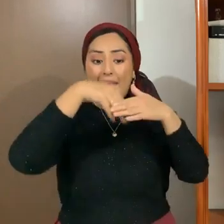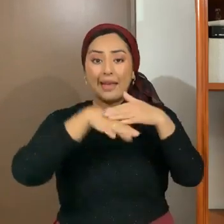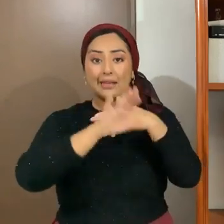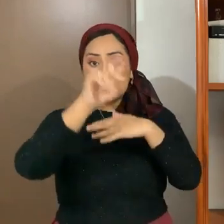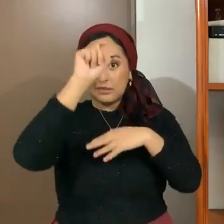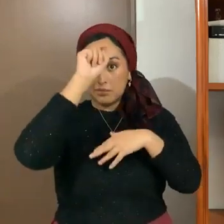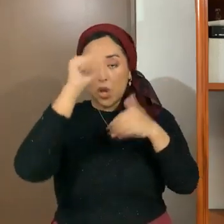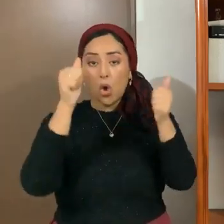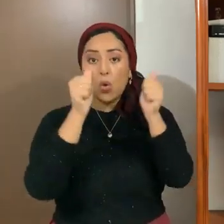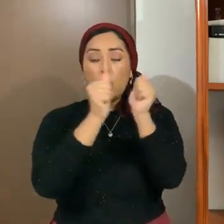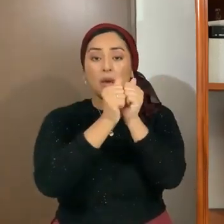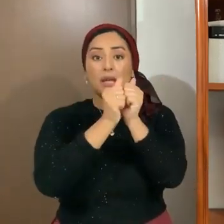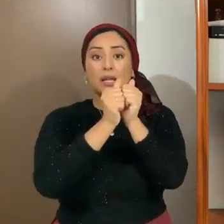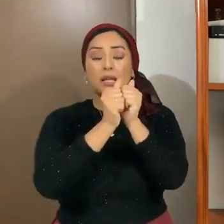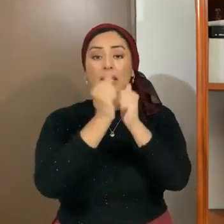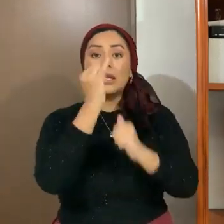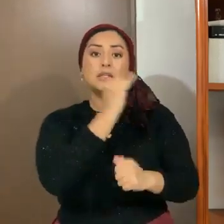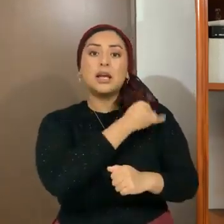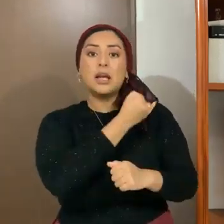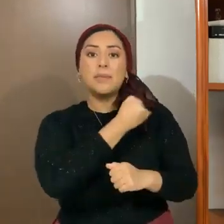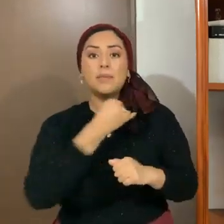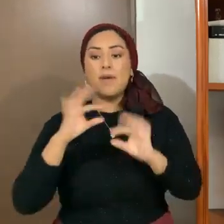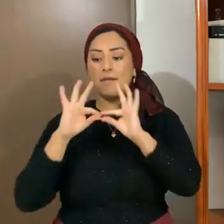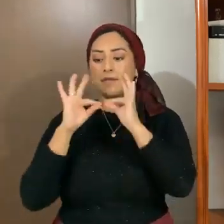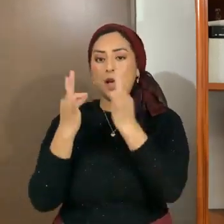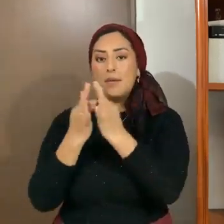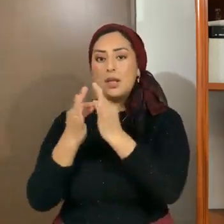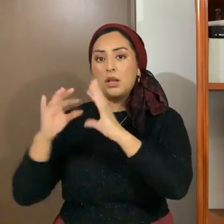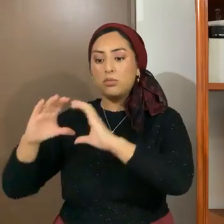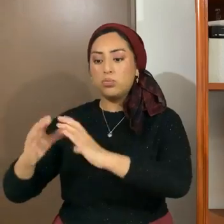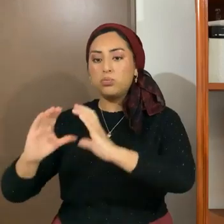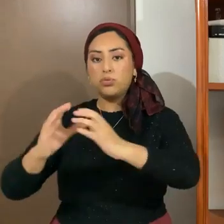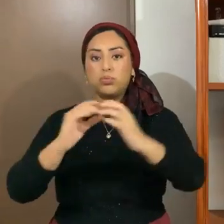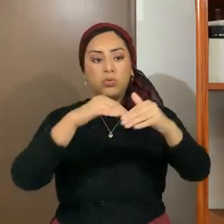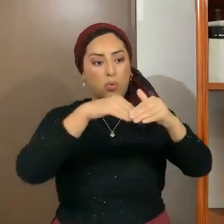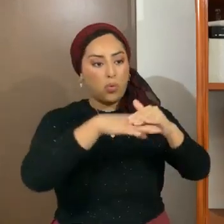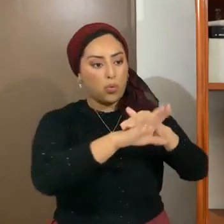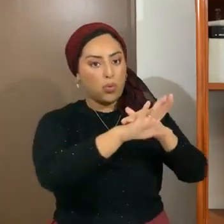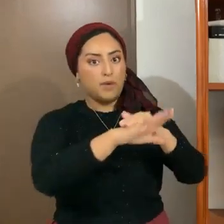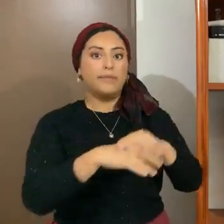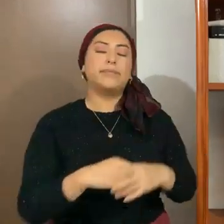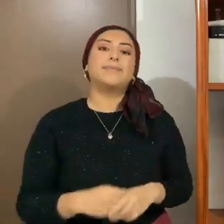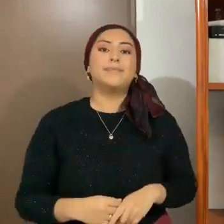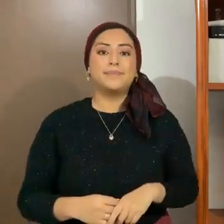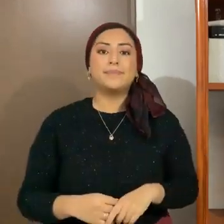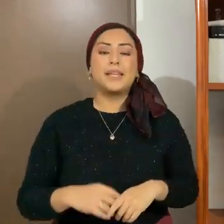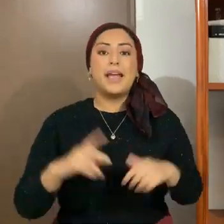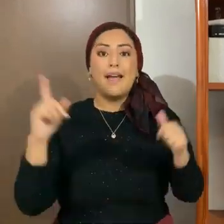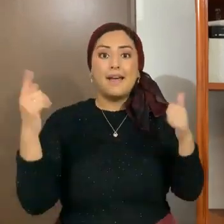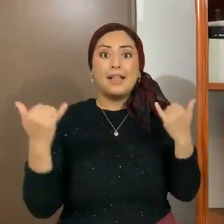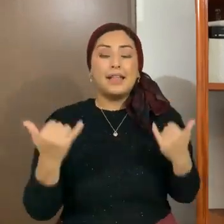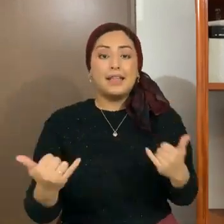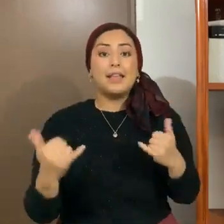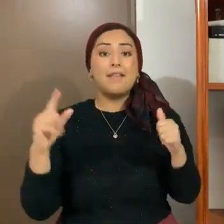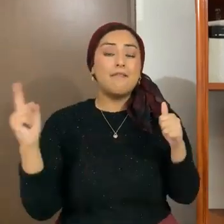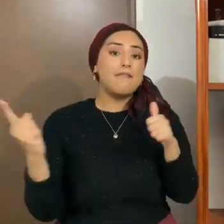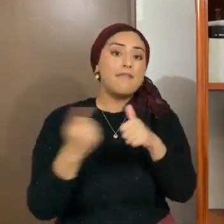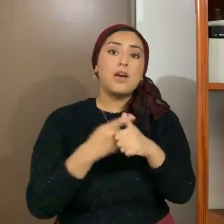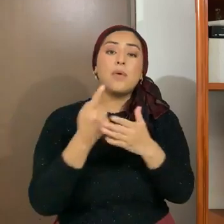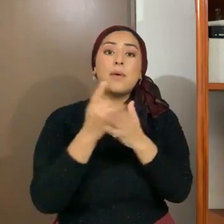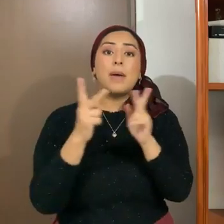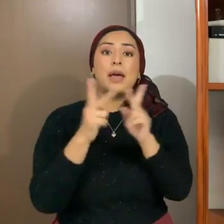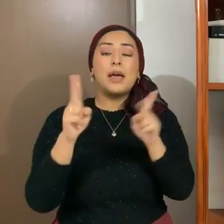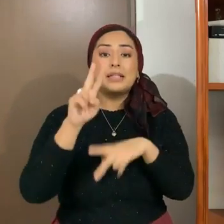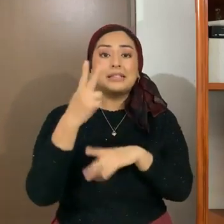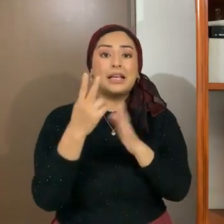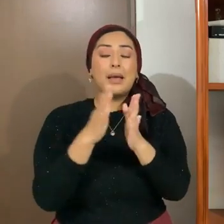Egipto con Jacob. Cada uno entró con su familia. Bueno, esta es la primer parashá, la primer porción